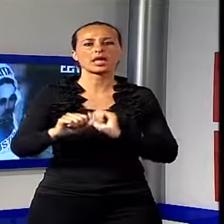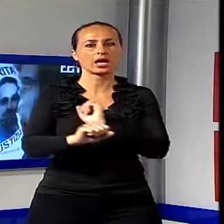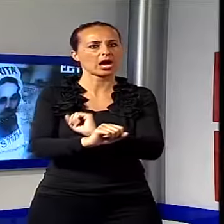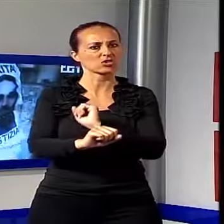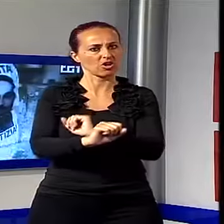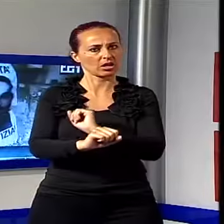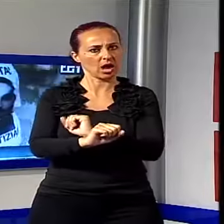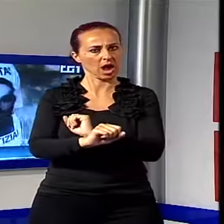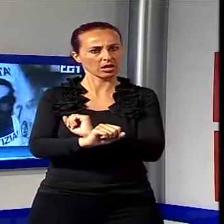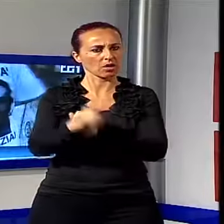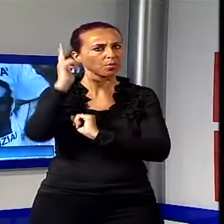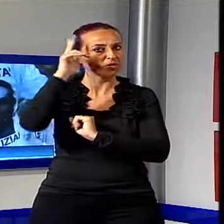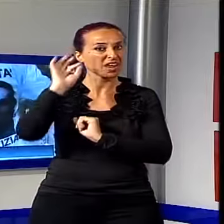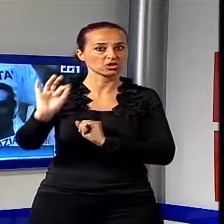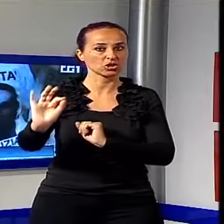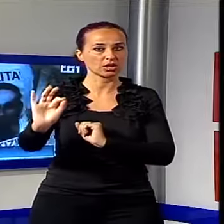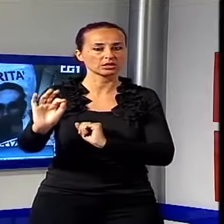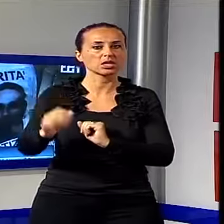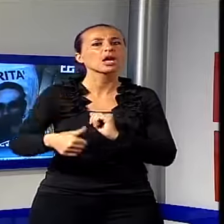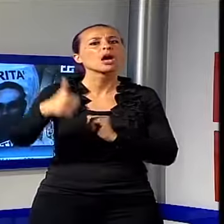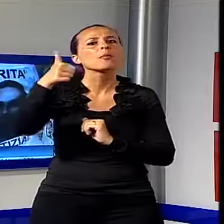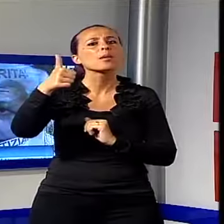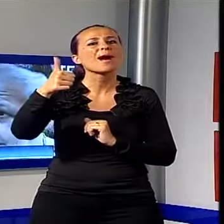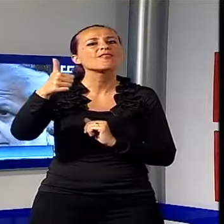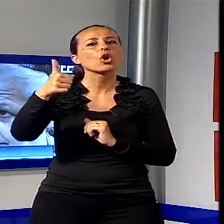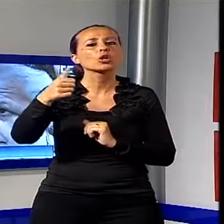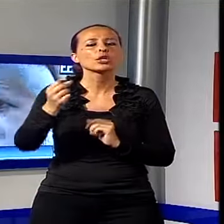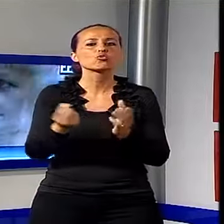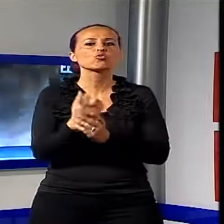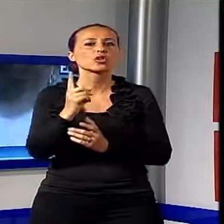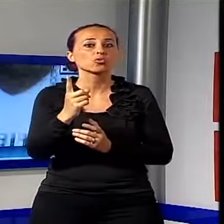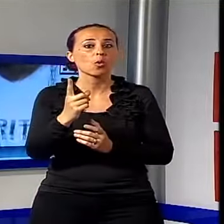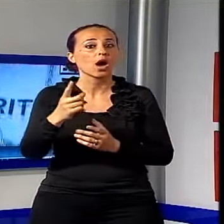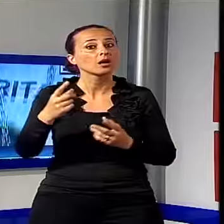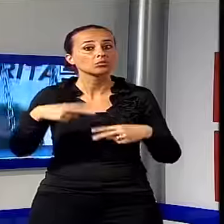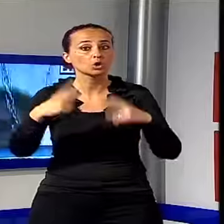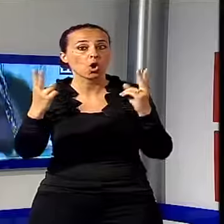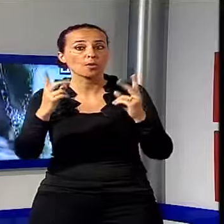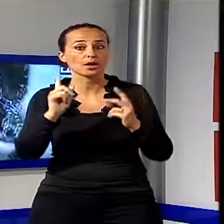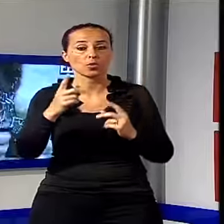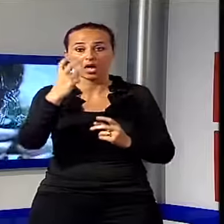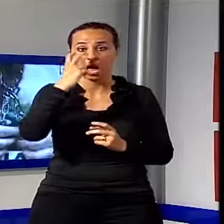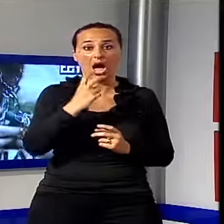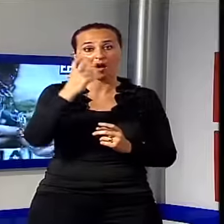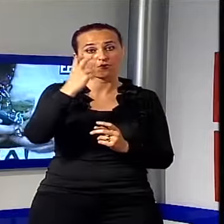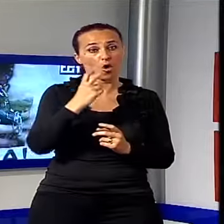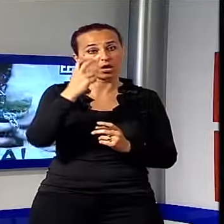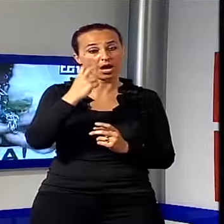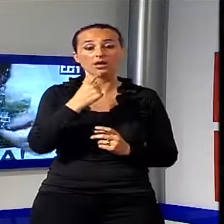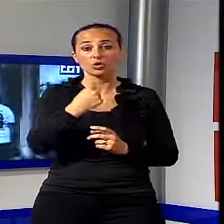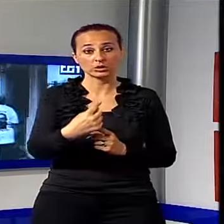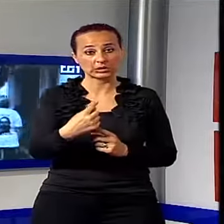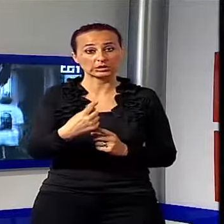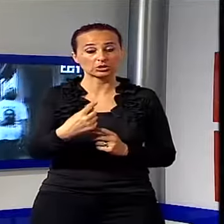carcere francese. Per la prima volta infatti si è appreso che dall'avvocato Aldo Lasagna che ha letto gli atti,